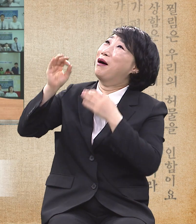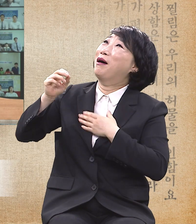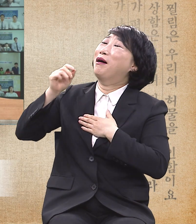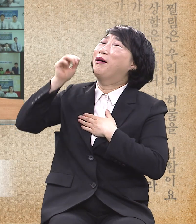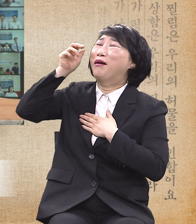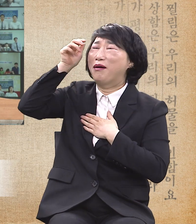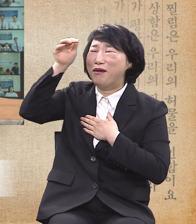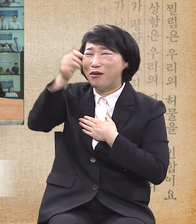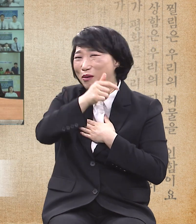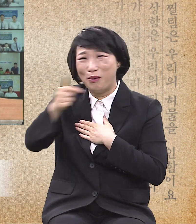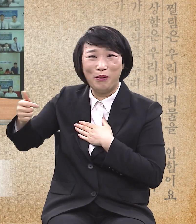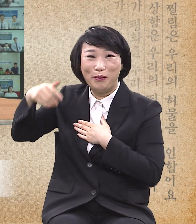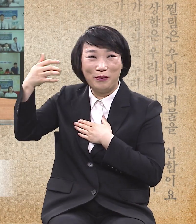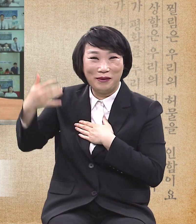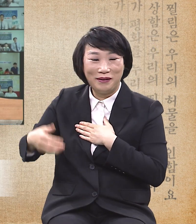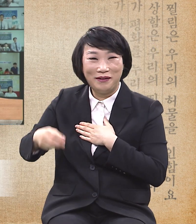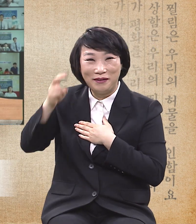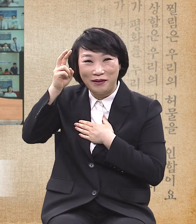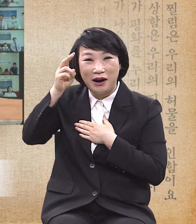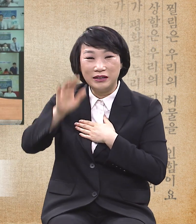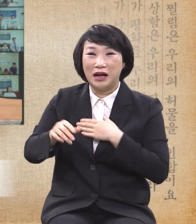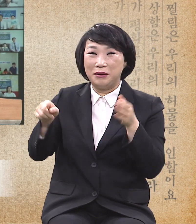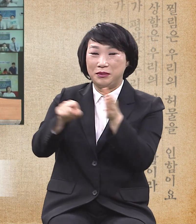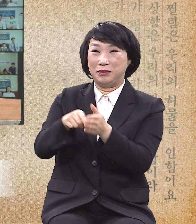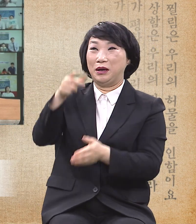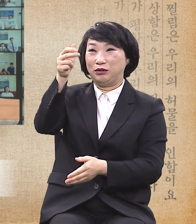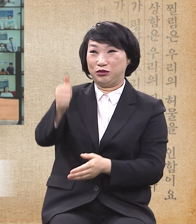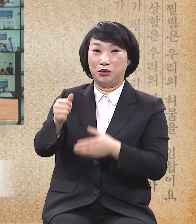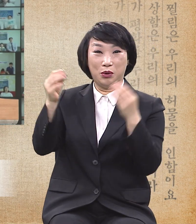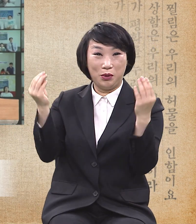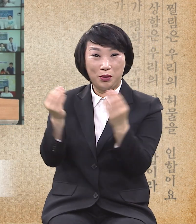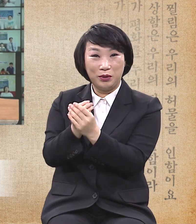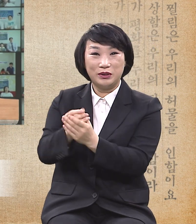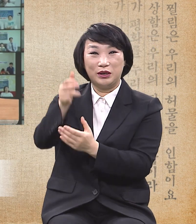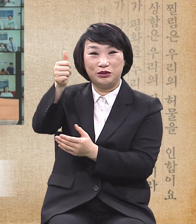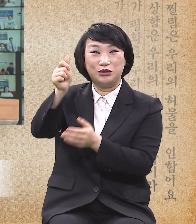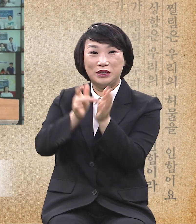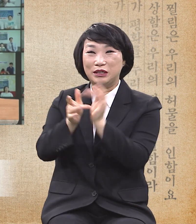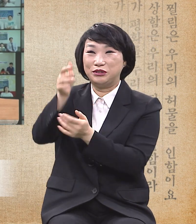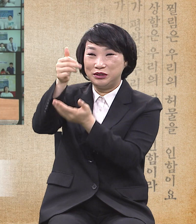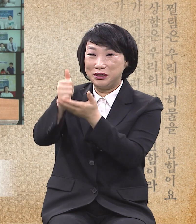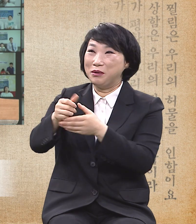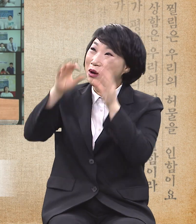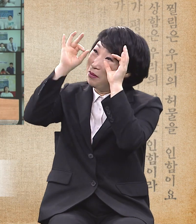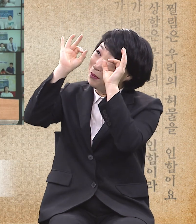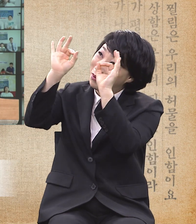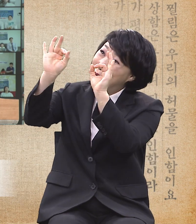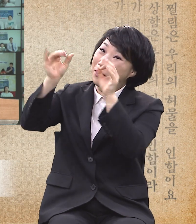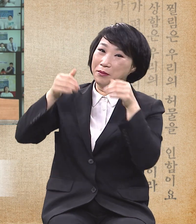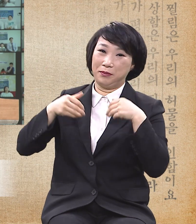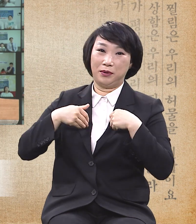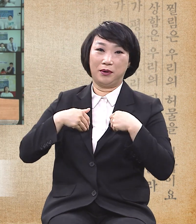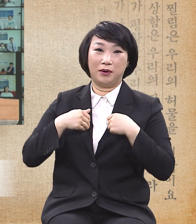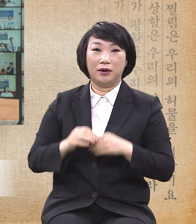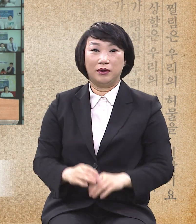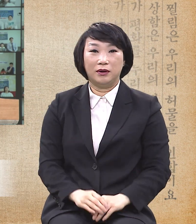얼마나 엄청나냐. 그래서 믿음의 주요 온전케 하시는 주 예수를